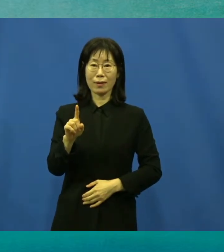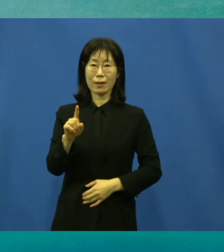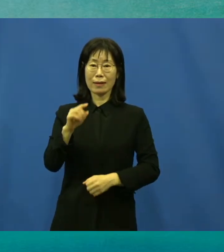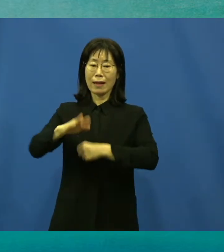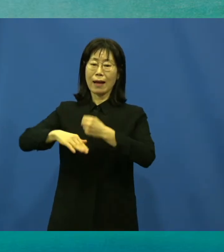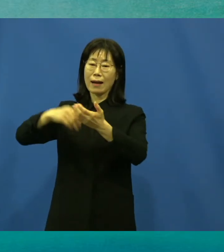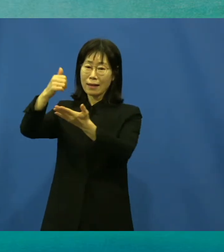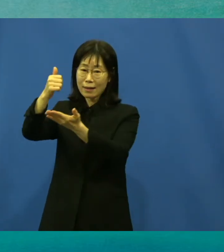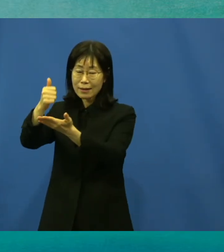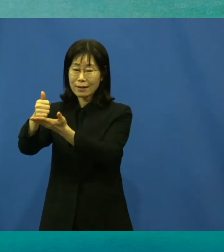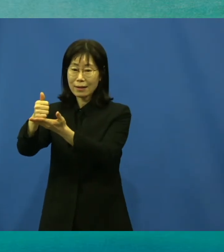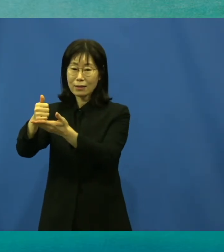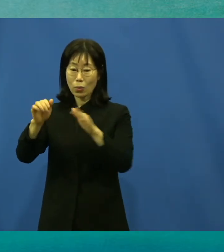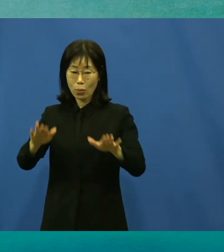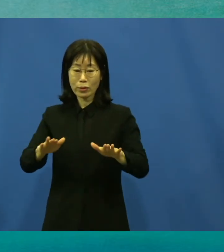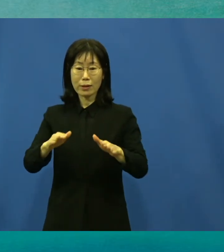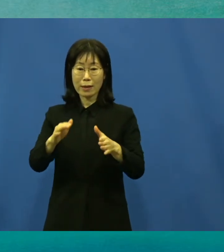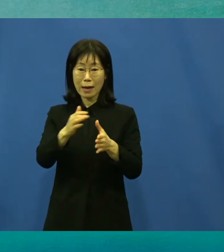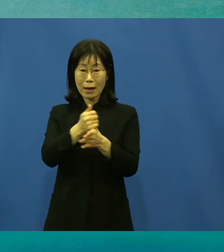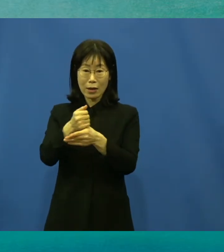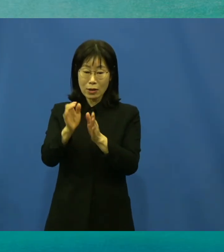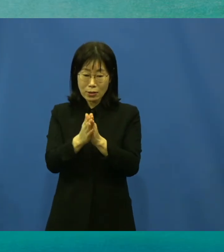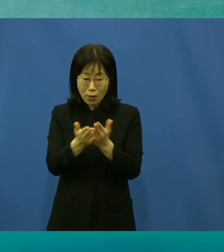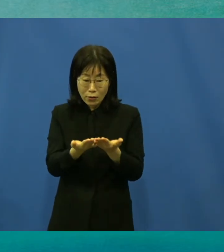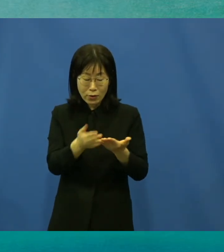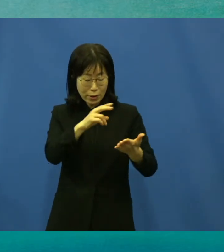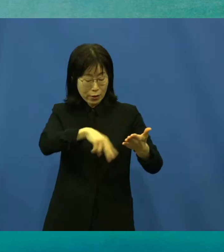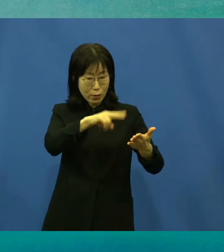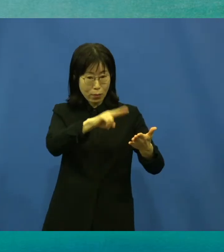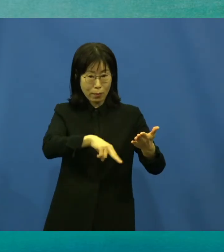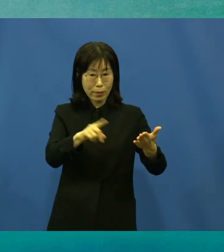물고기 뱃속으로 집어넣으신 이유입니다.